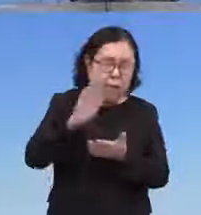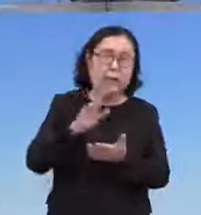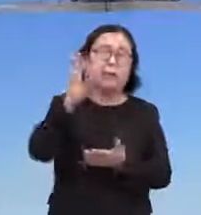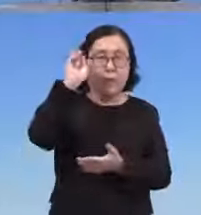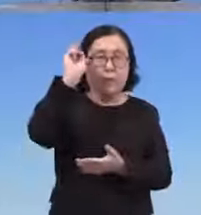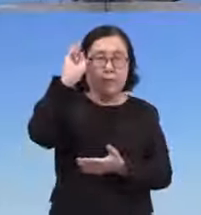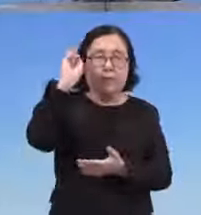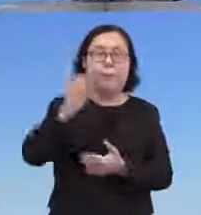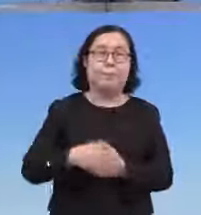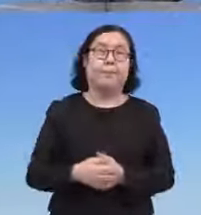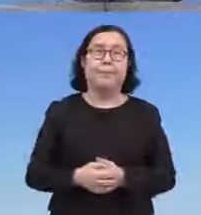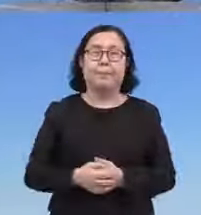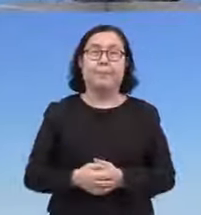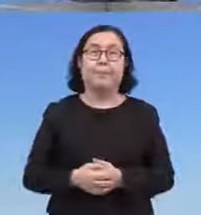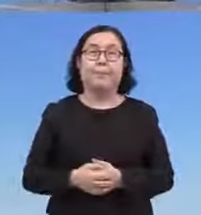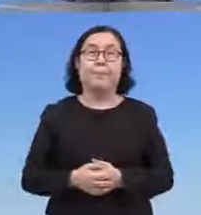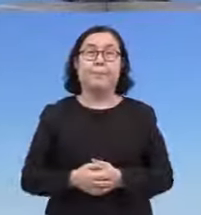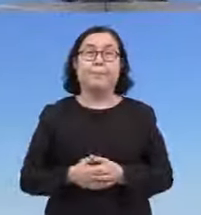뜨거움을 삼켰을 거예요.